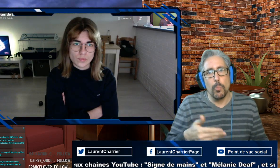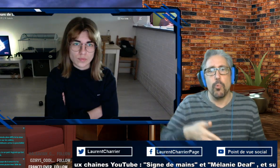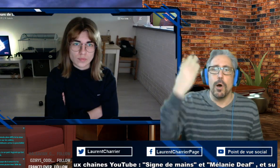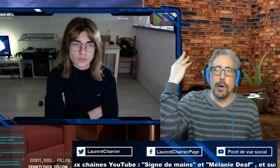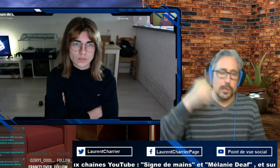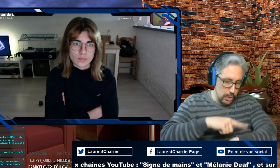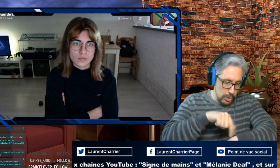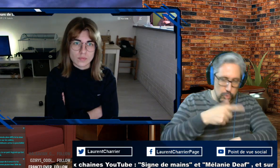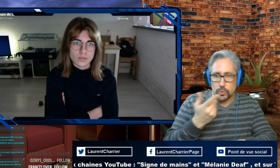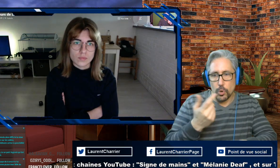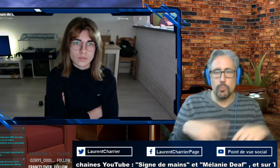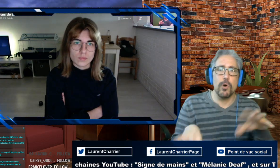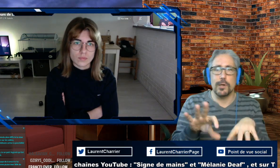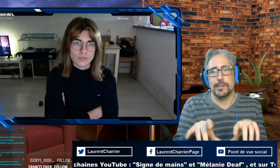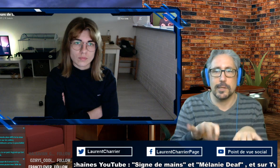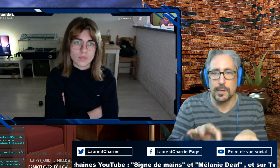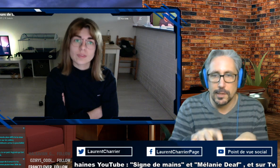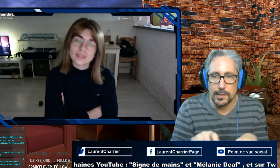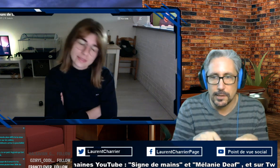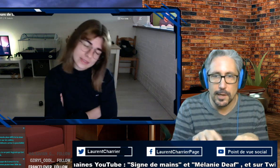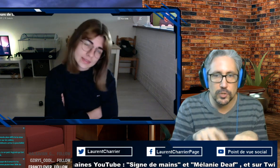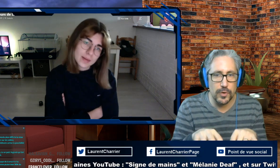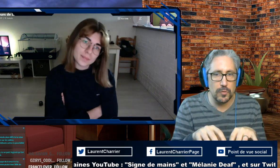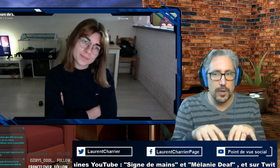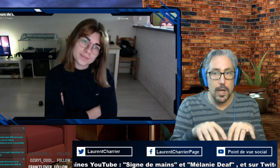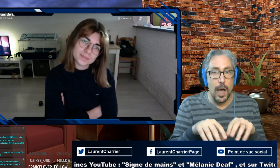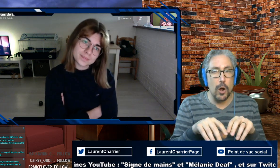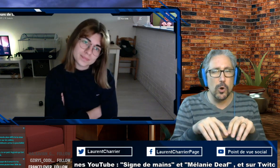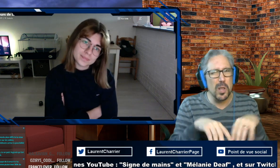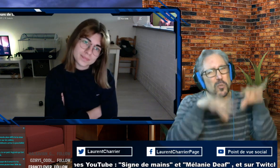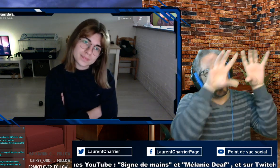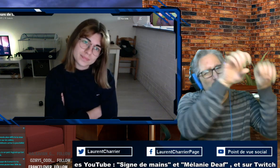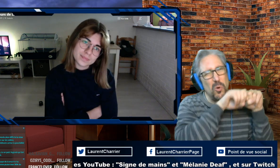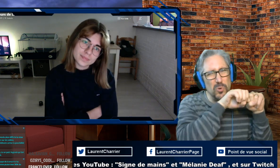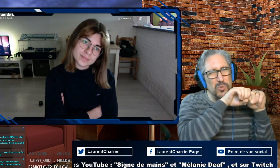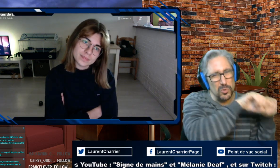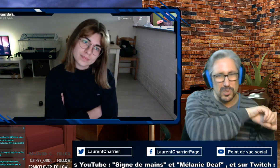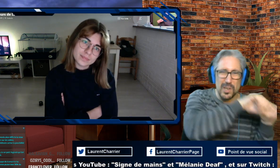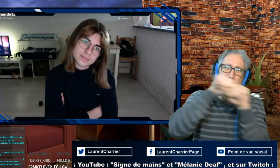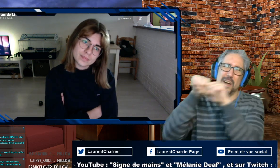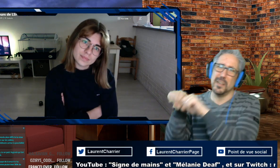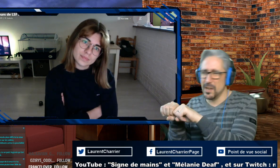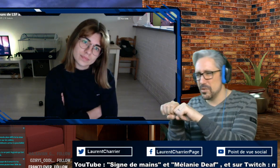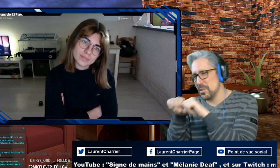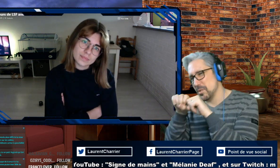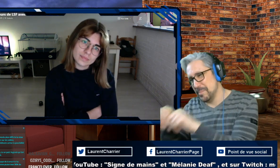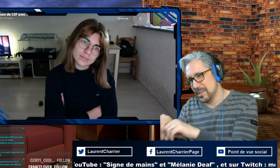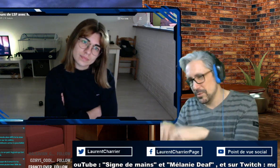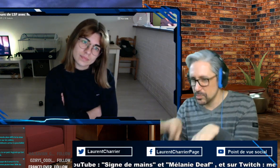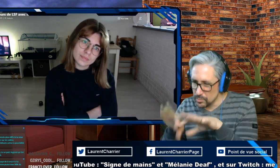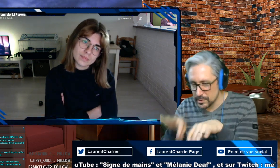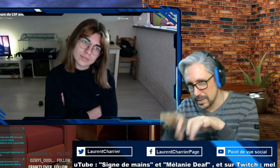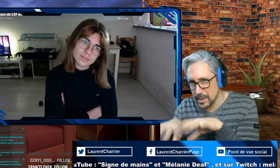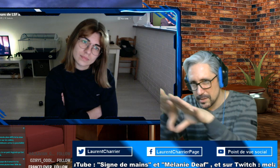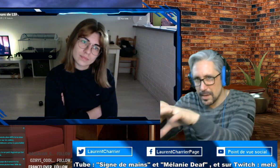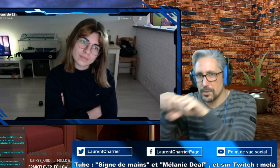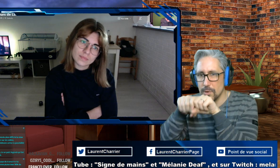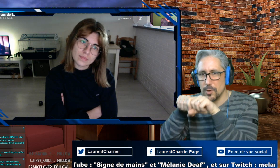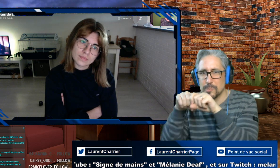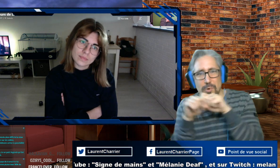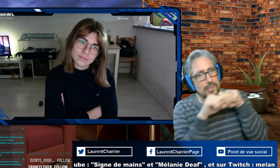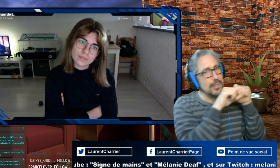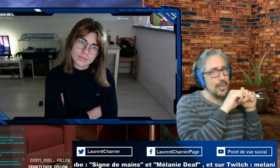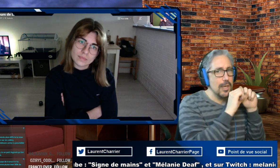dire « Bon, allez, j'ai du temps, bon, allez, tac, tac, tac, tac, je vais le faire. » Alors que là, il faut prendre le truc, aller ailleurs, mettre dessus, tac, tac,